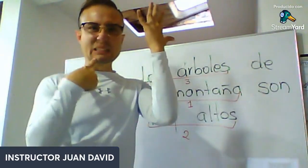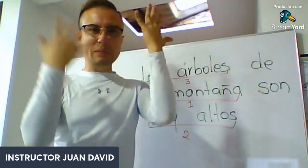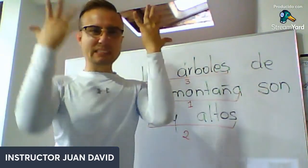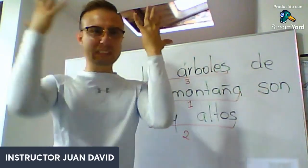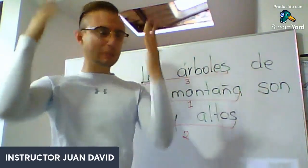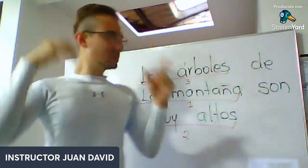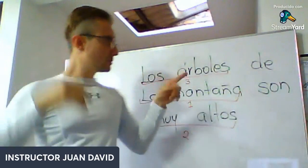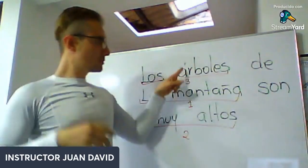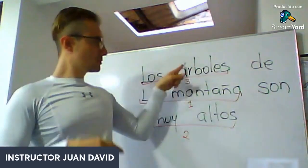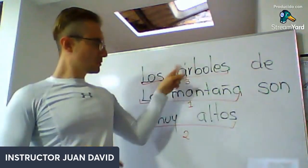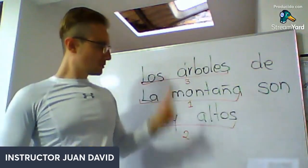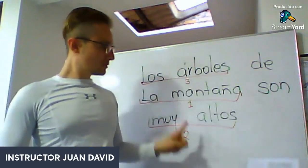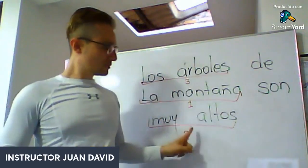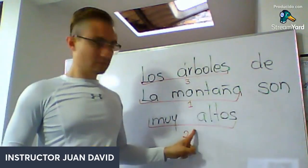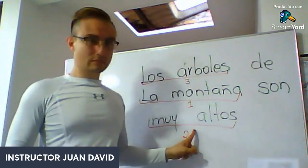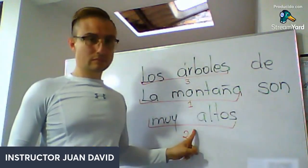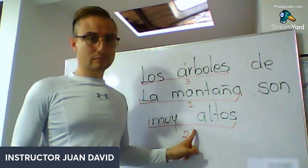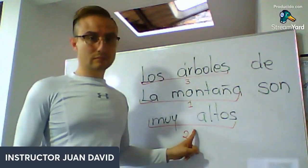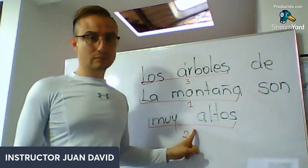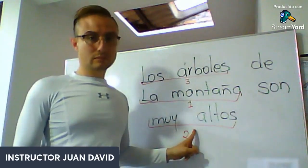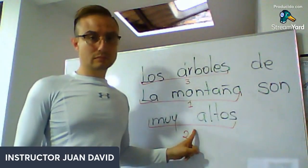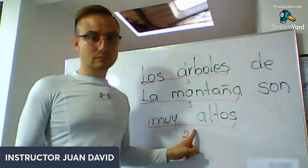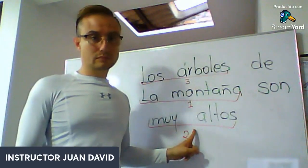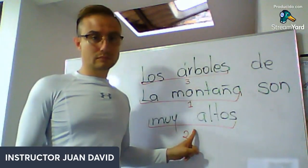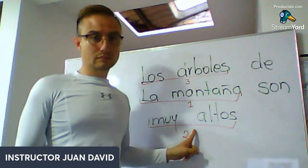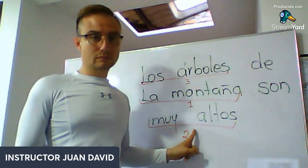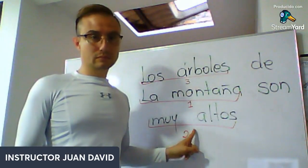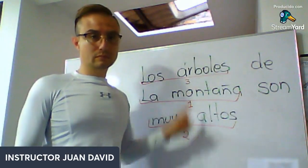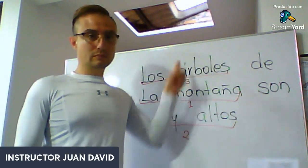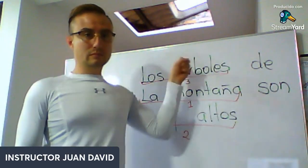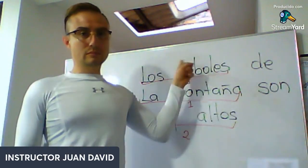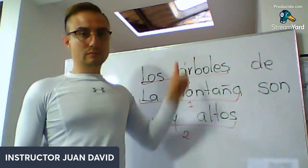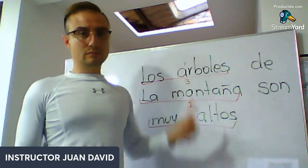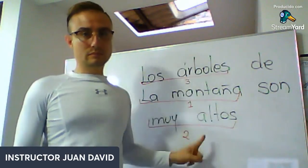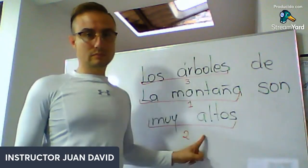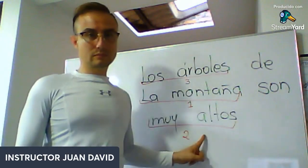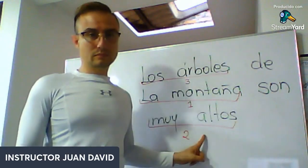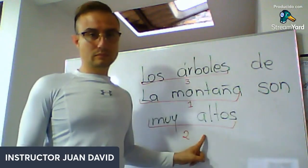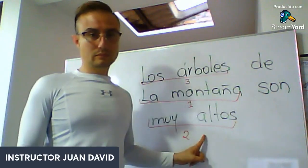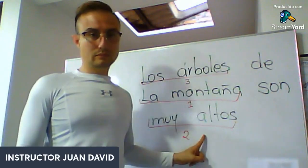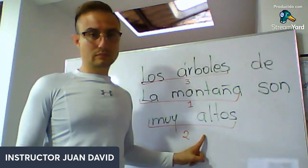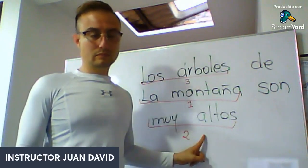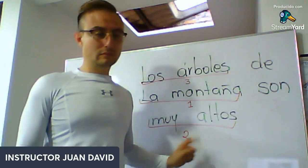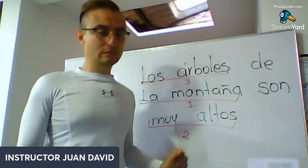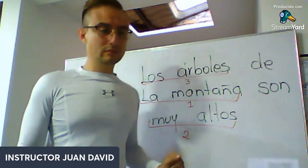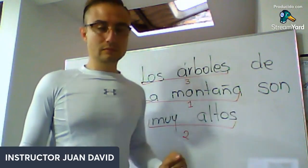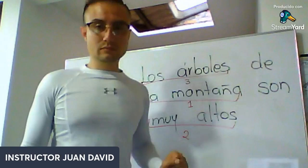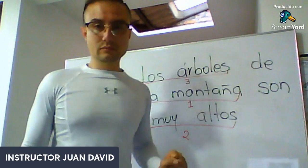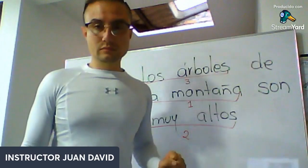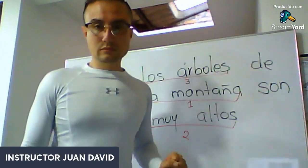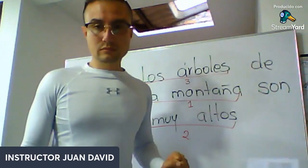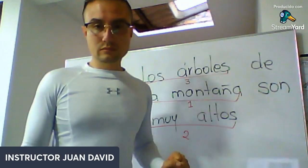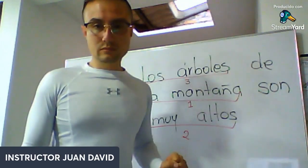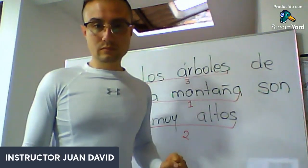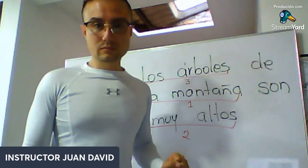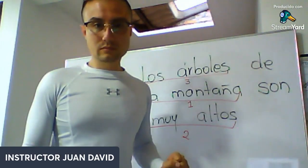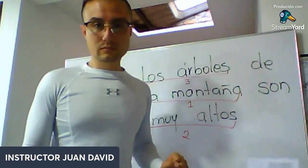sí exacto los árboles son altos como lo pueden ver aquí